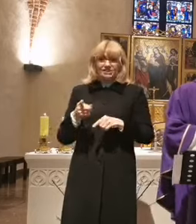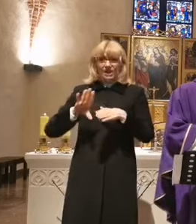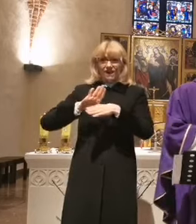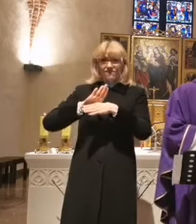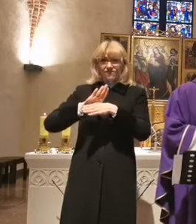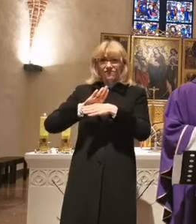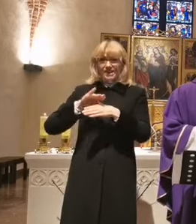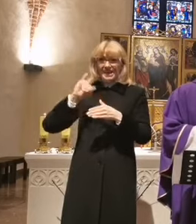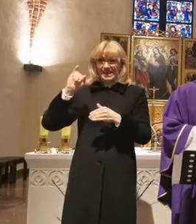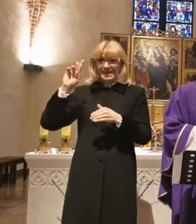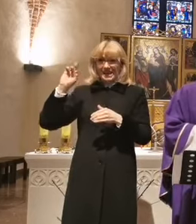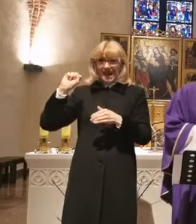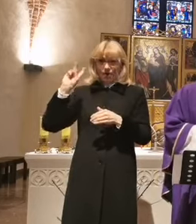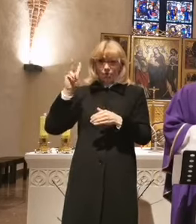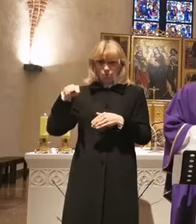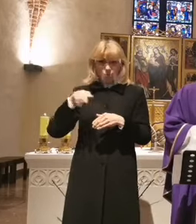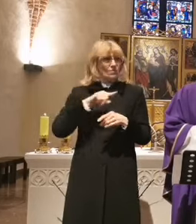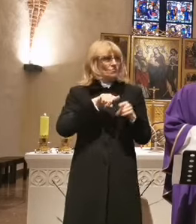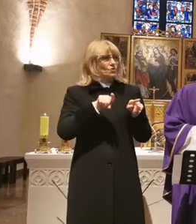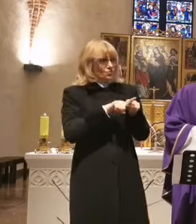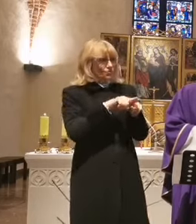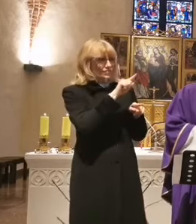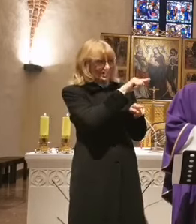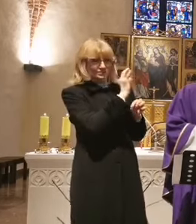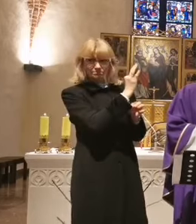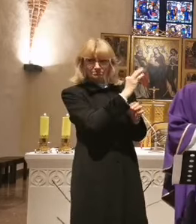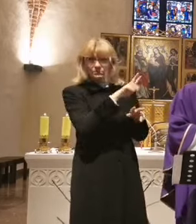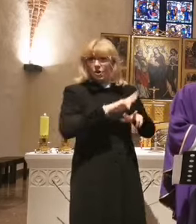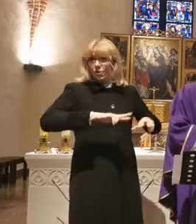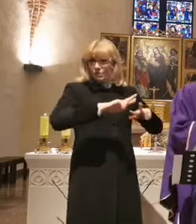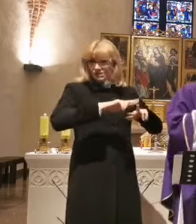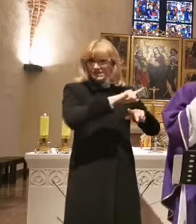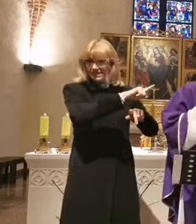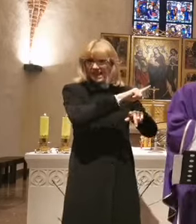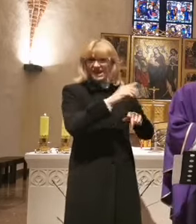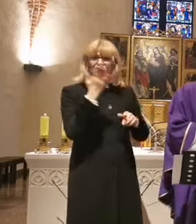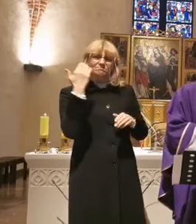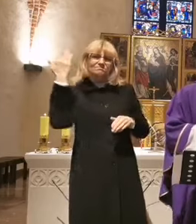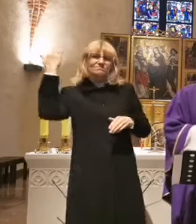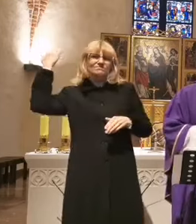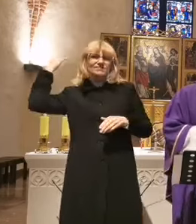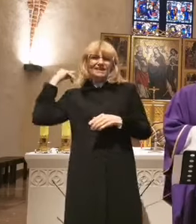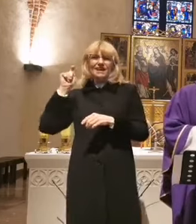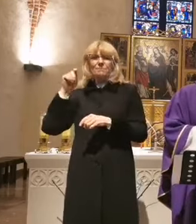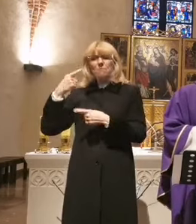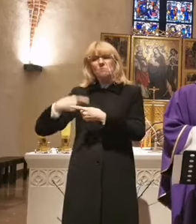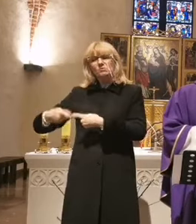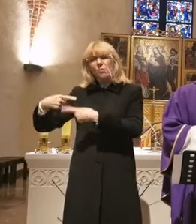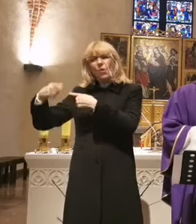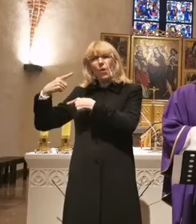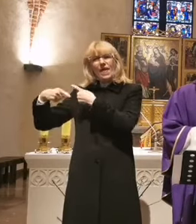Ja też mam korzenie irackie. Moja rodzina, gdzie pradziadkowie pochodzą z